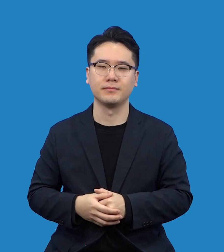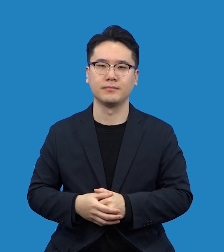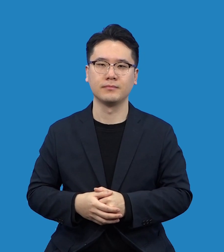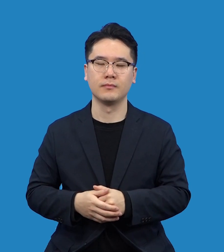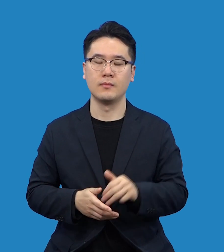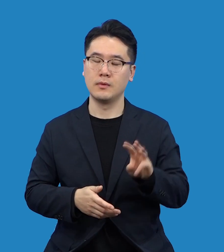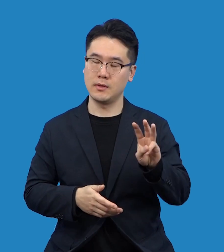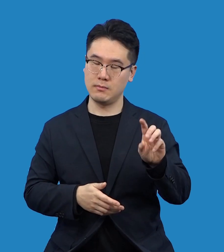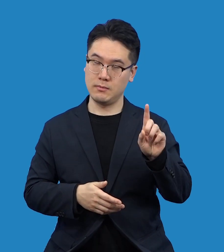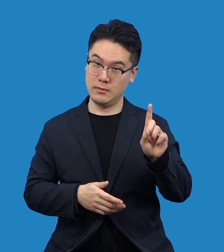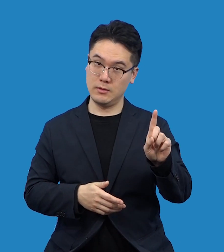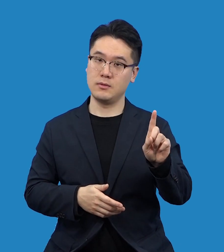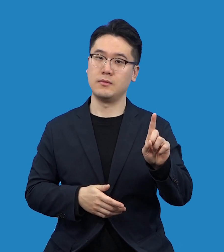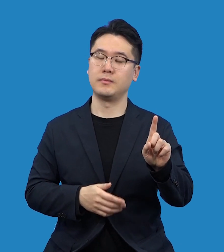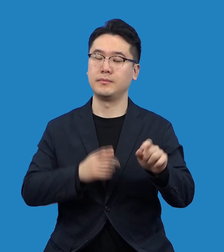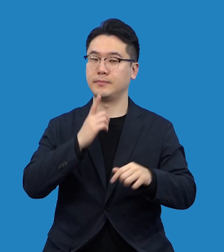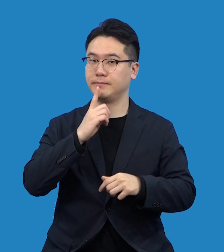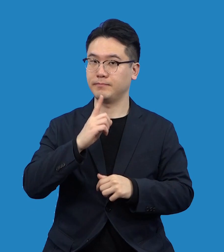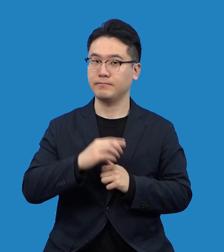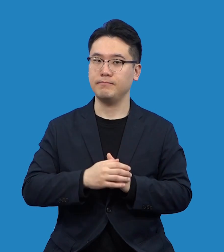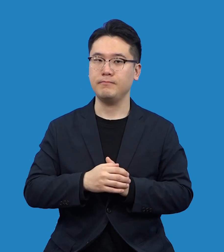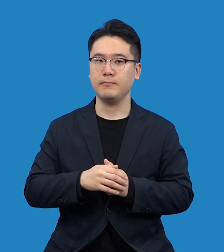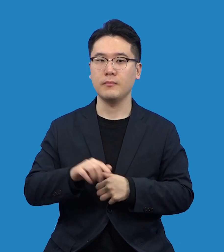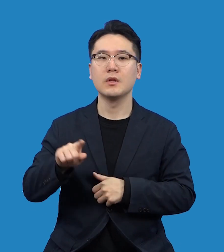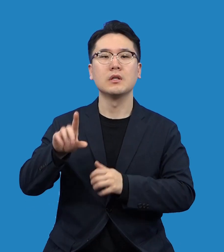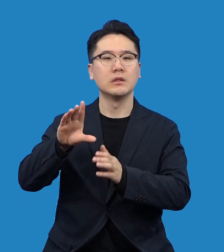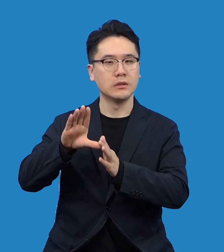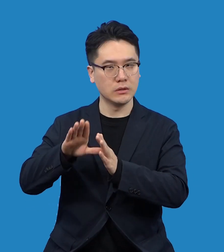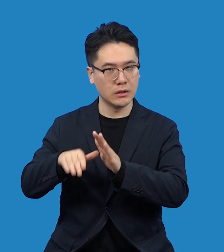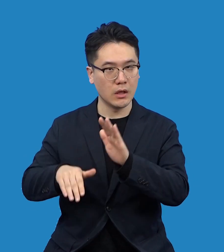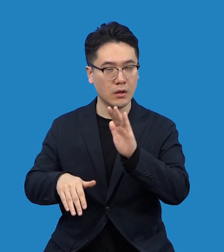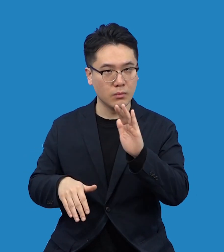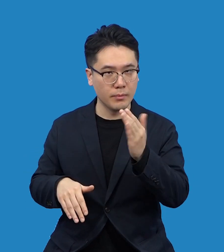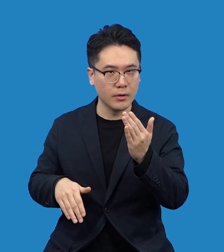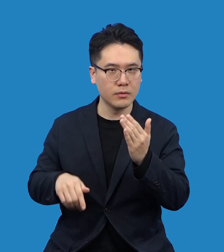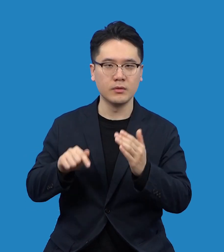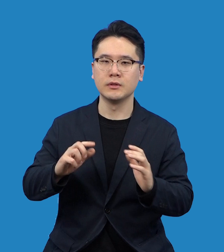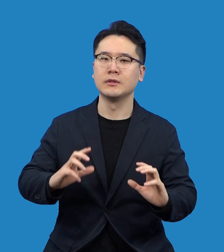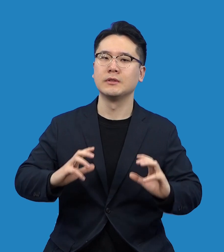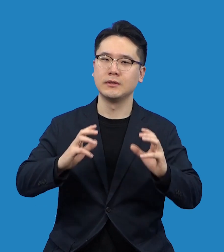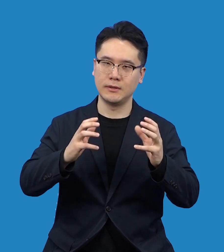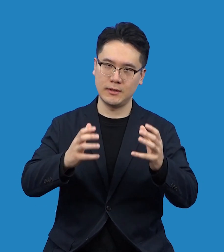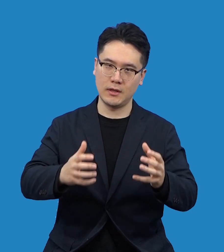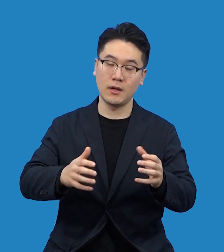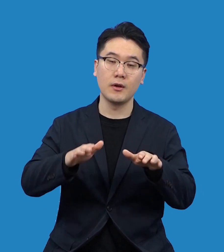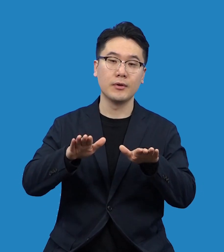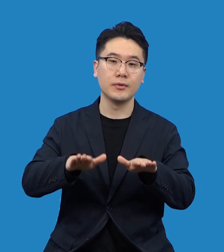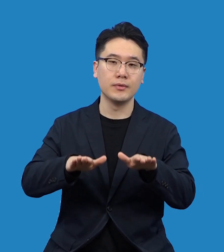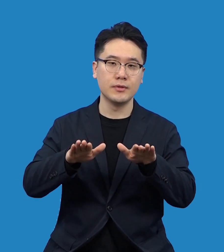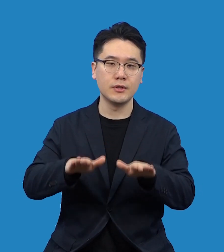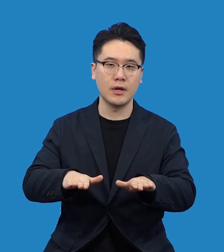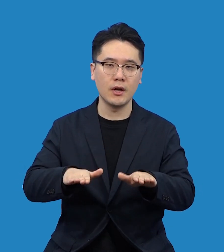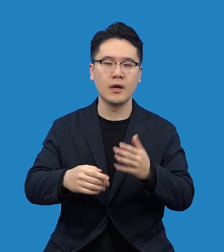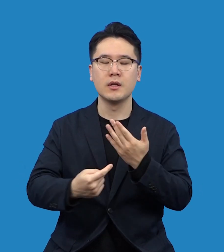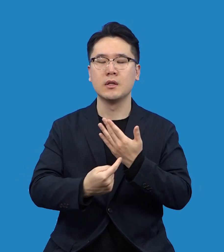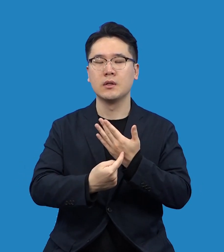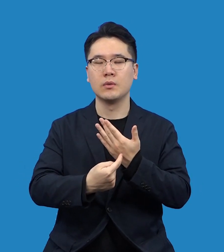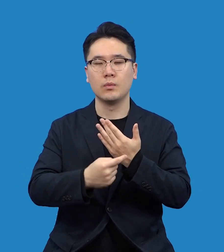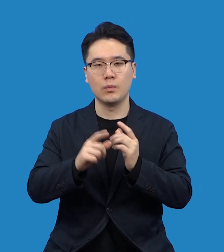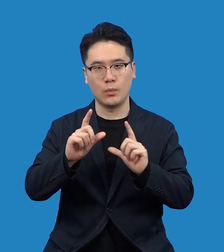31절 하반절에서 그때가 되면 이 세상의 현재의